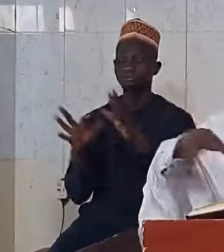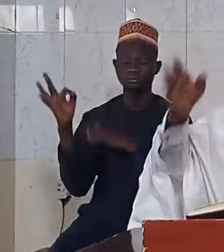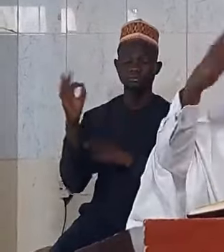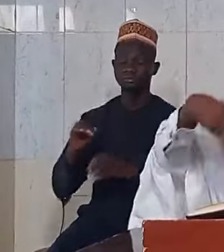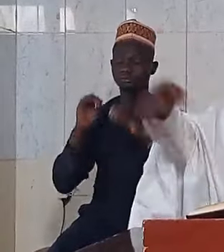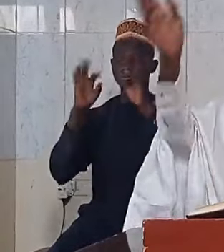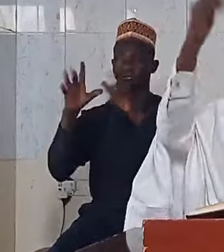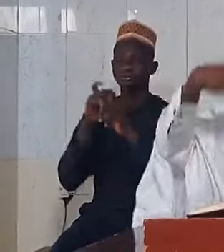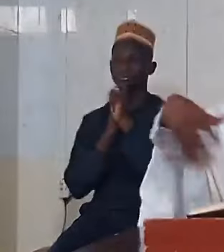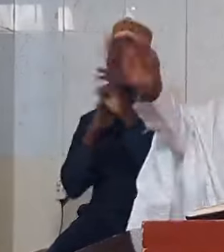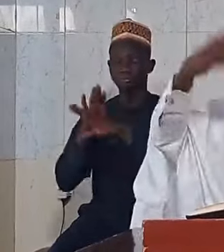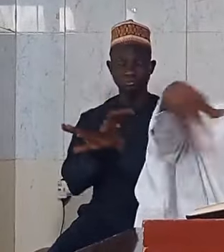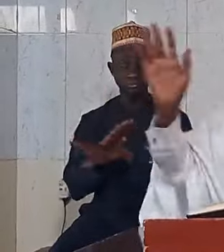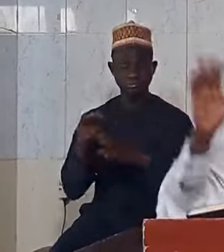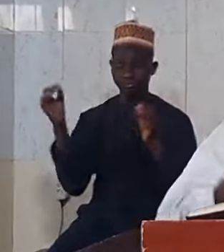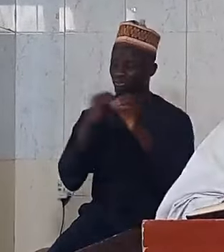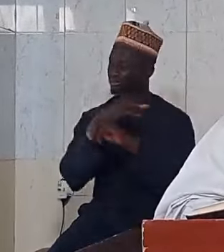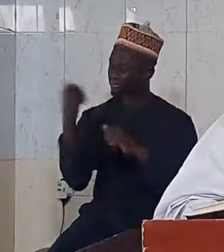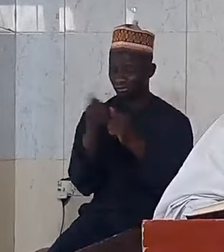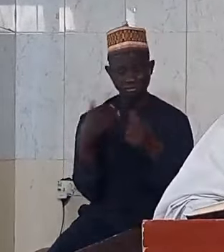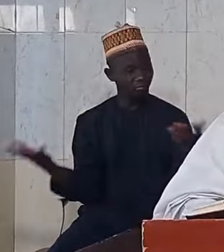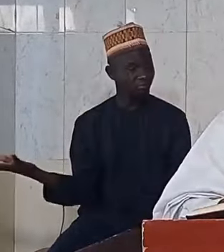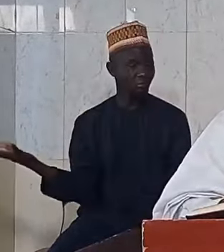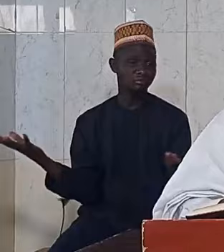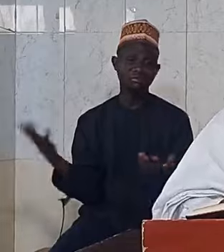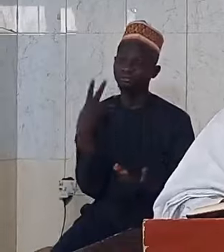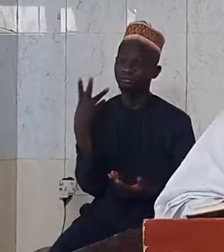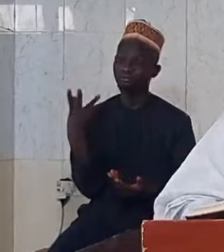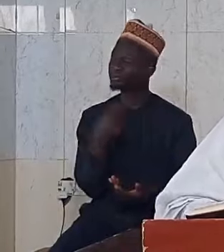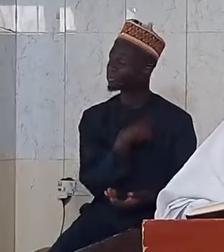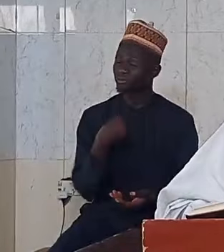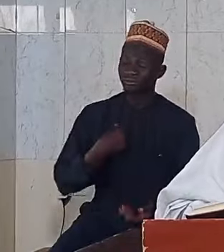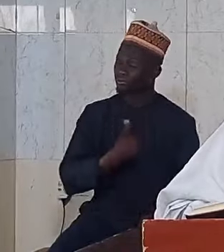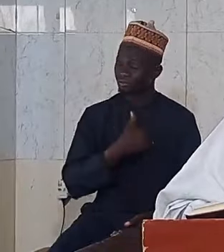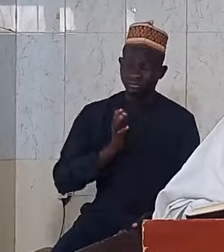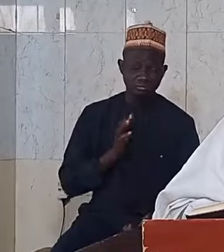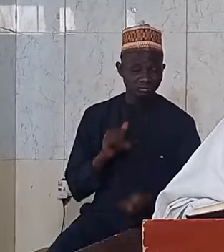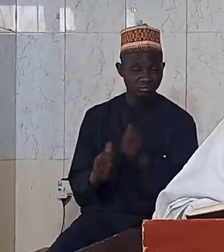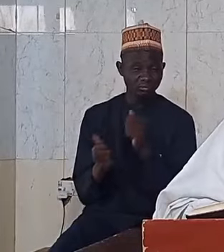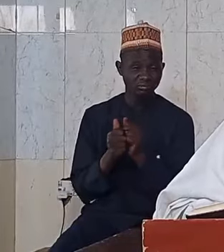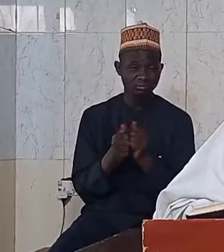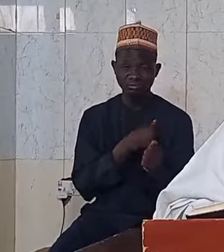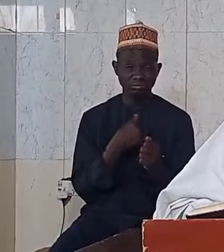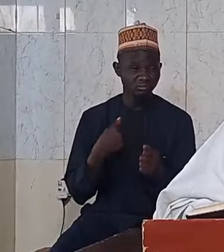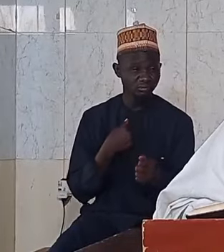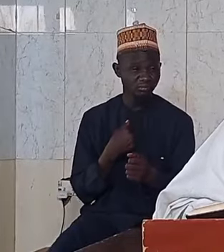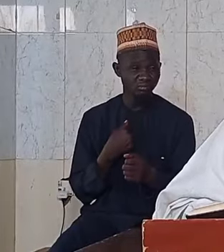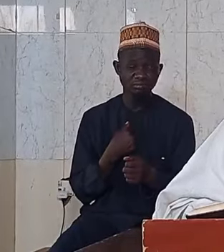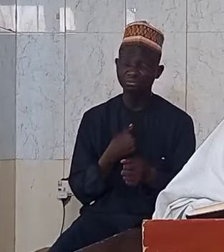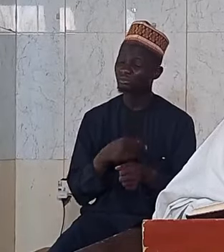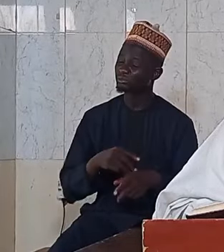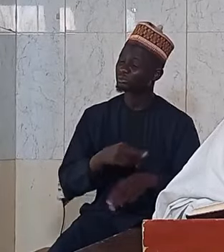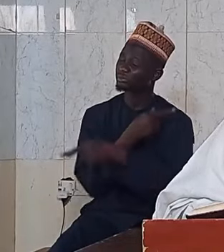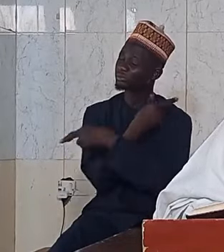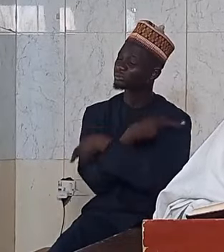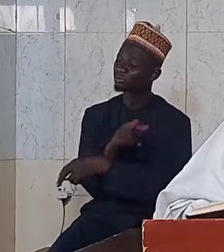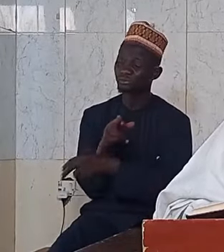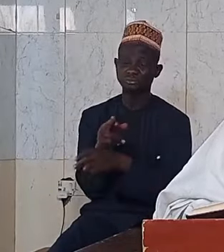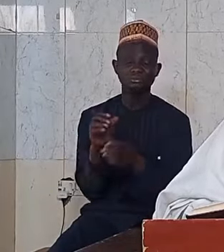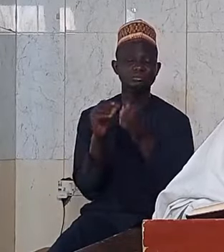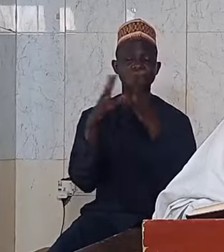masa albarka a kasuwarsa a office a komai haka mu matsalar mu muna yin addini ne